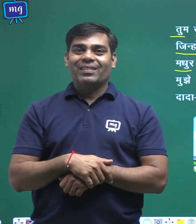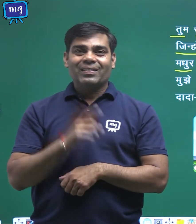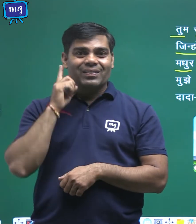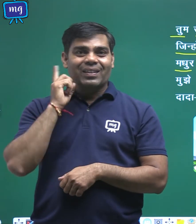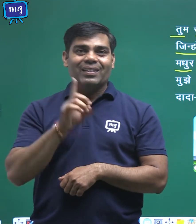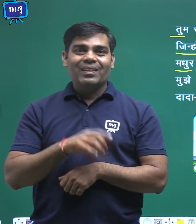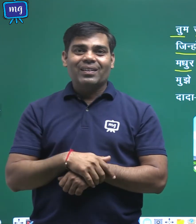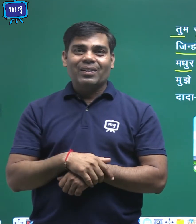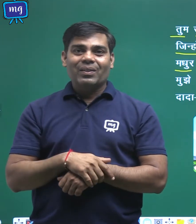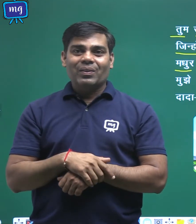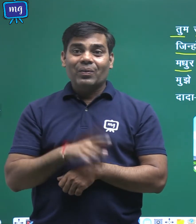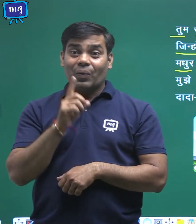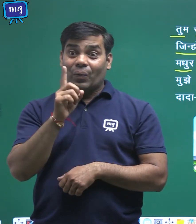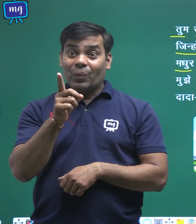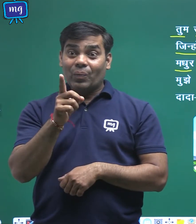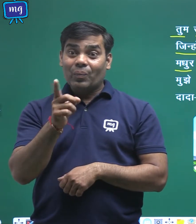तुम भी मुझे